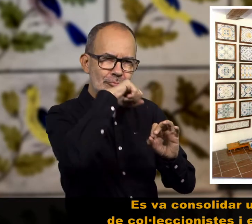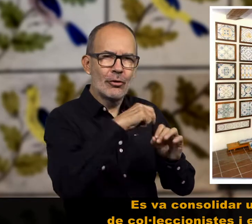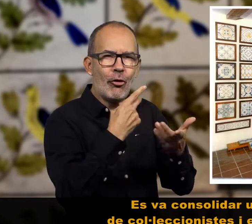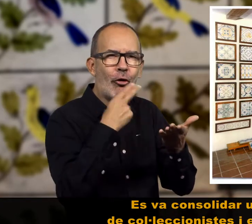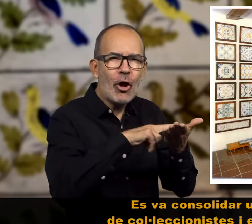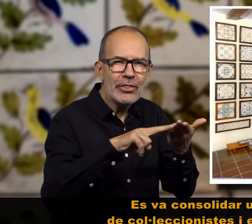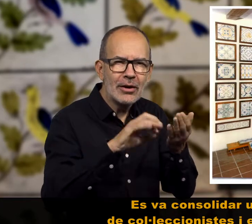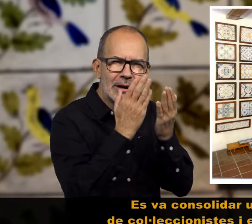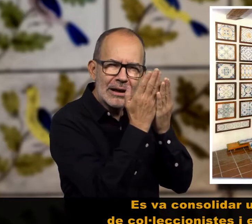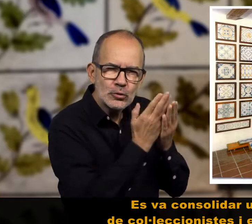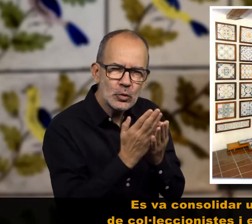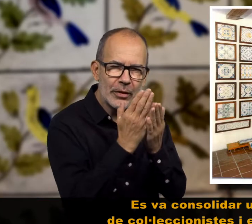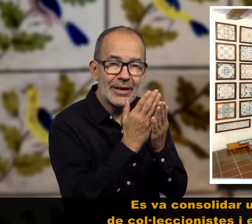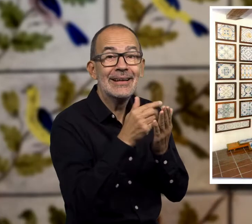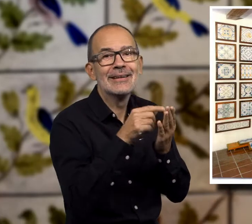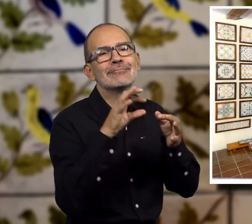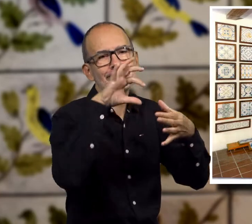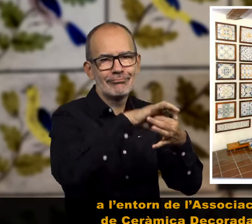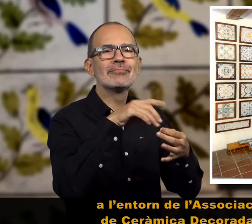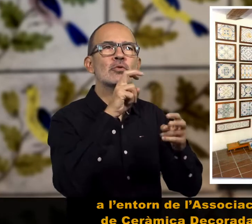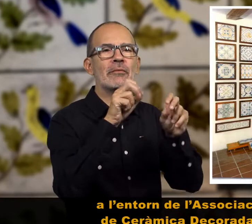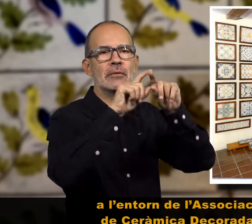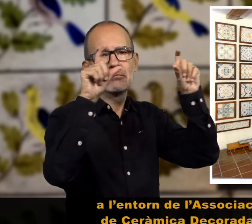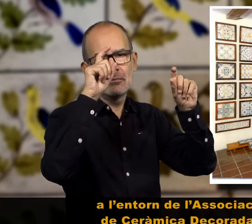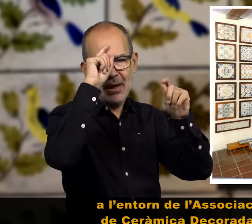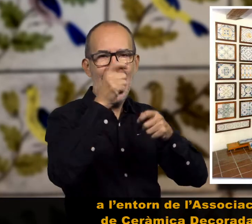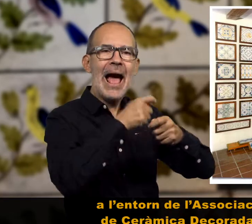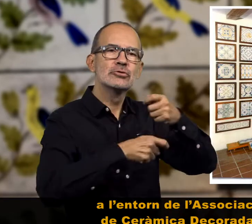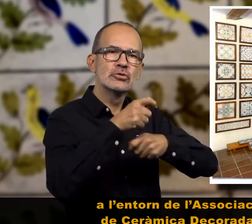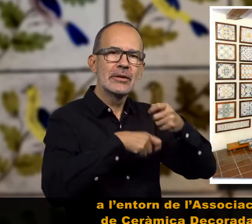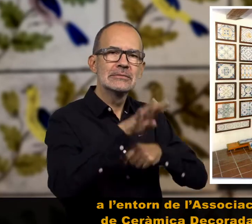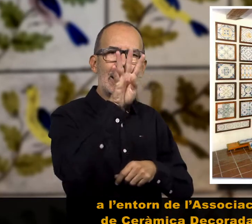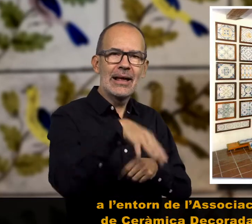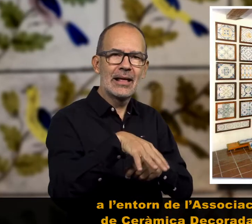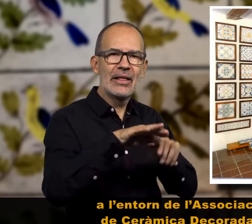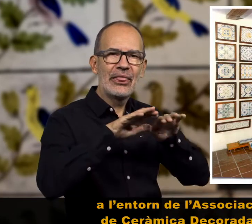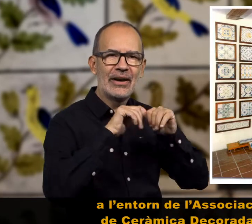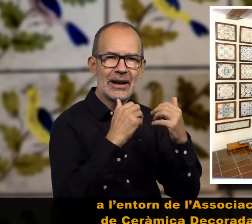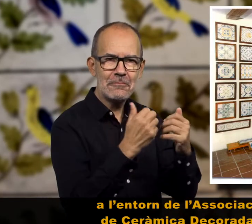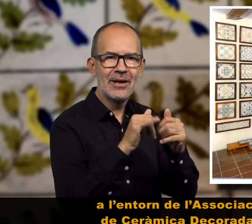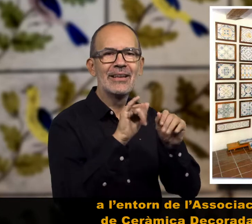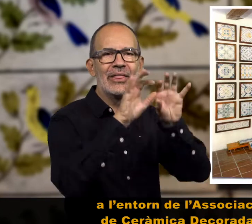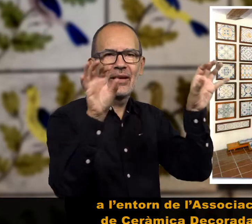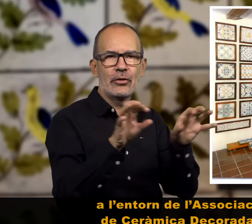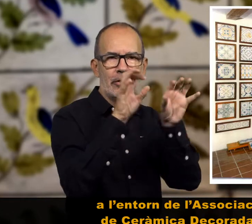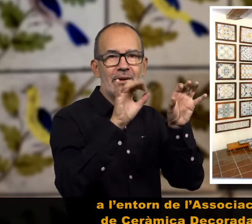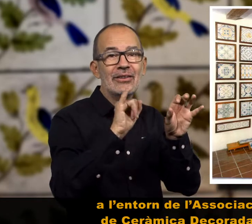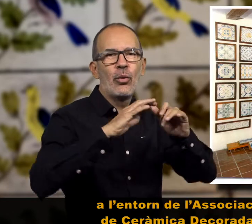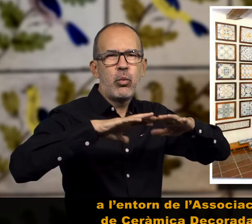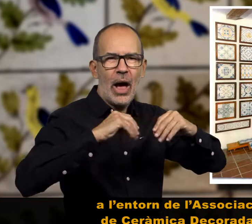Es va consolidar un grup de col·leccionistes i estudiosos a l'entorn de l'Associació Catalana de Ceràmica Decorada i Terrissa,